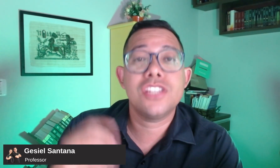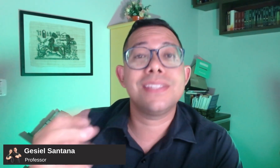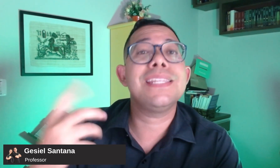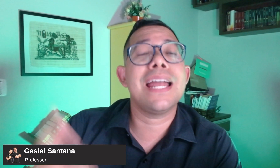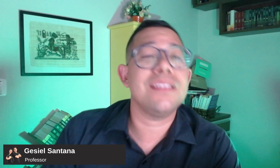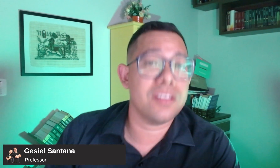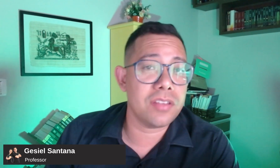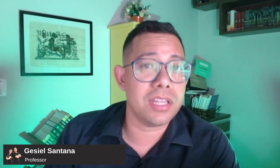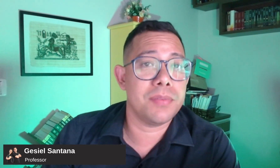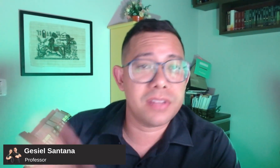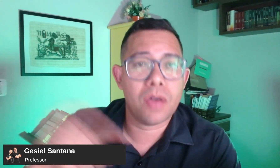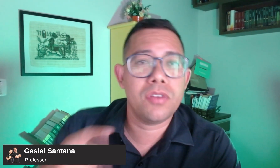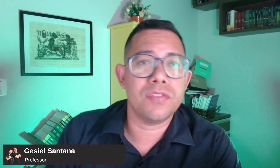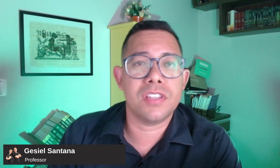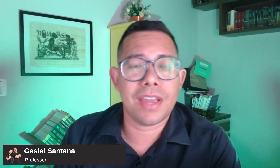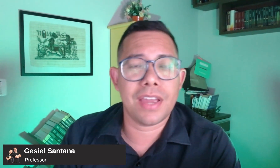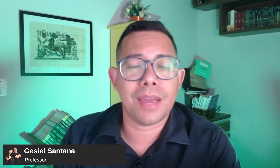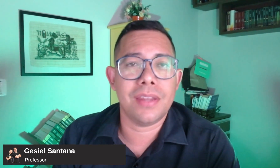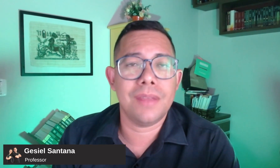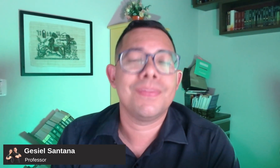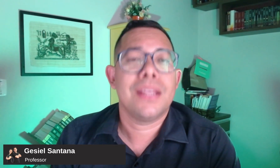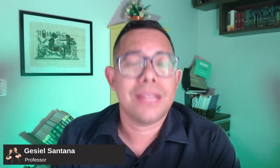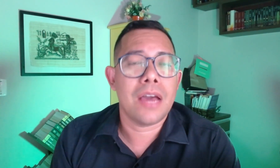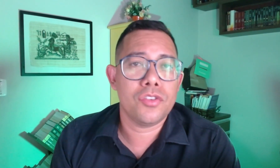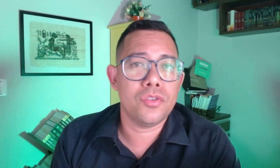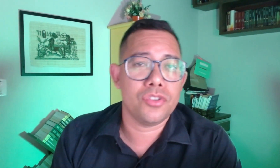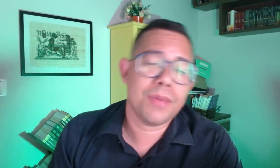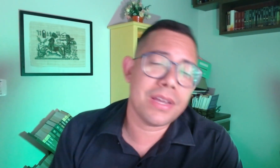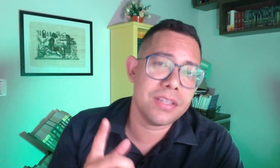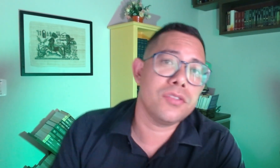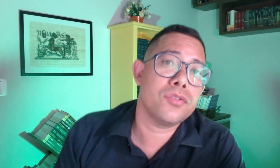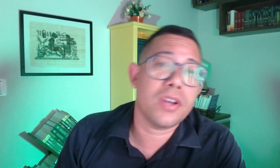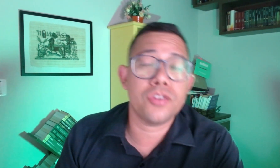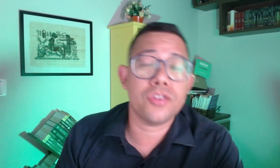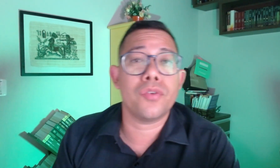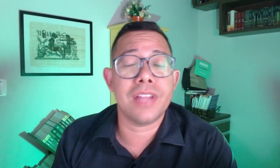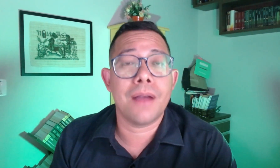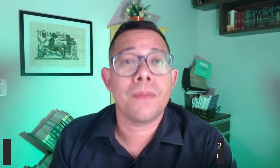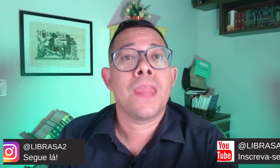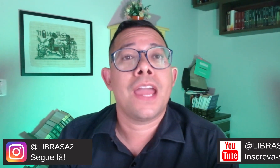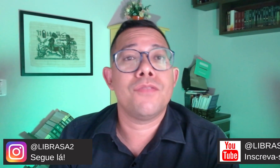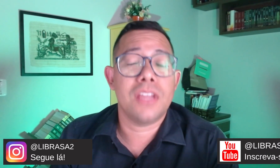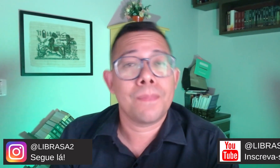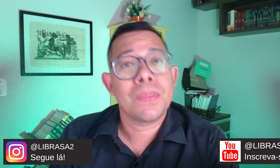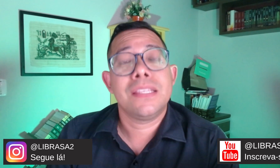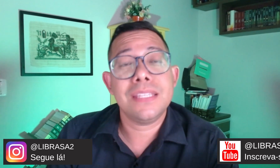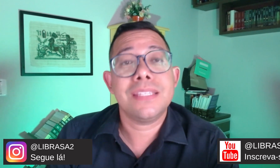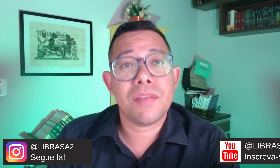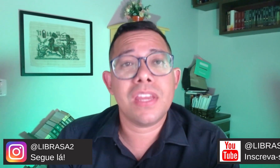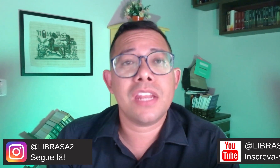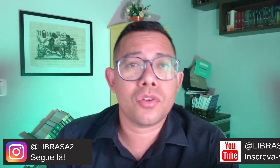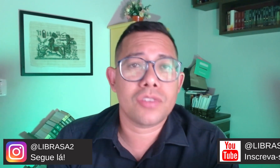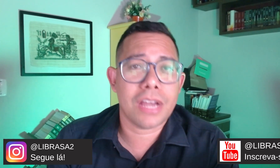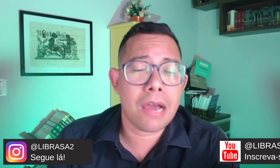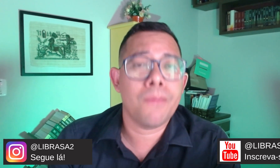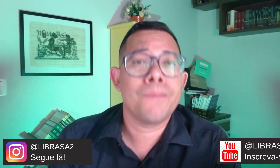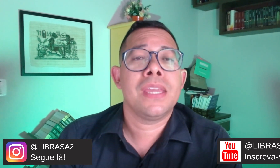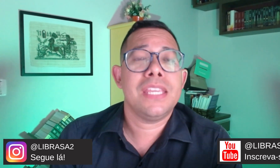sinaliza isso em Libras. É o que você vai aprender na aula de hoje. Mas antes, só quero te convidar a você se inscrever em nosso canal e